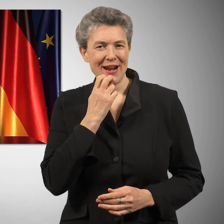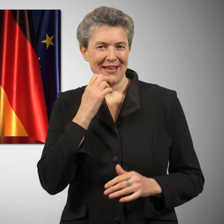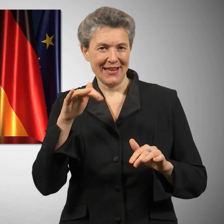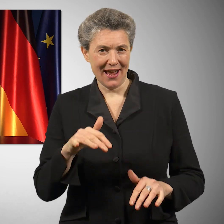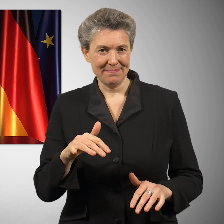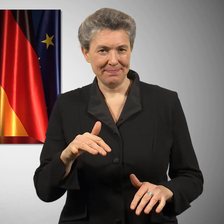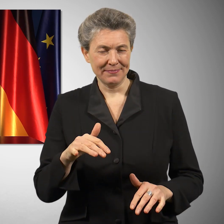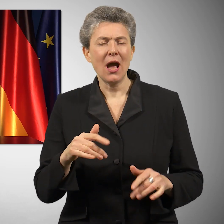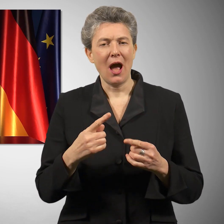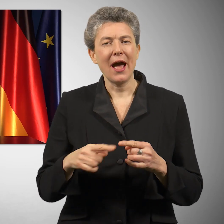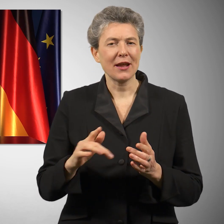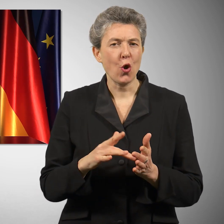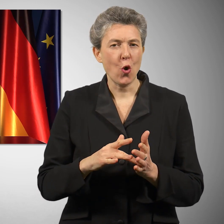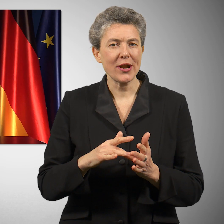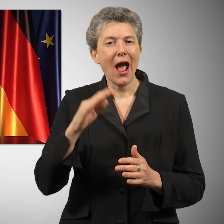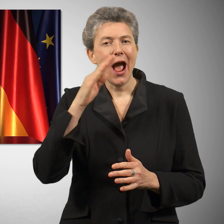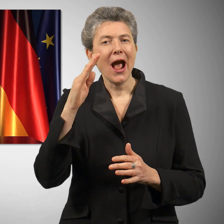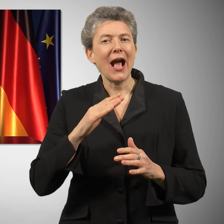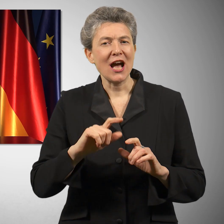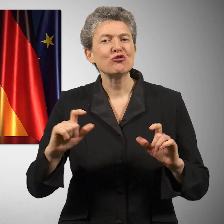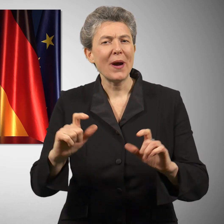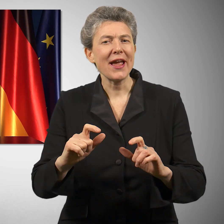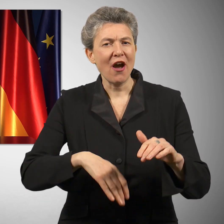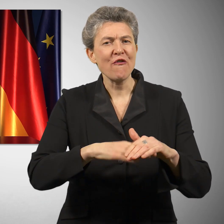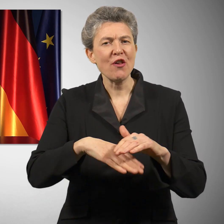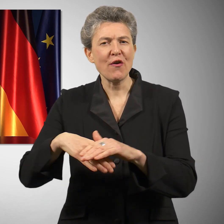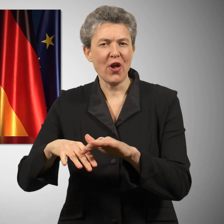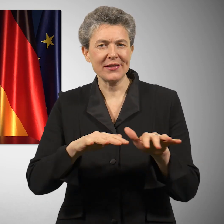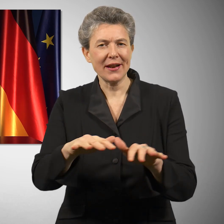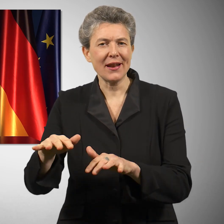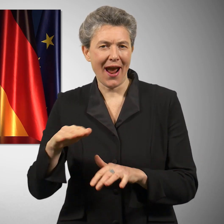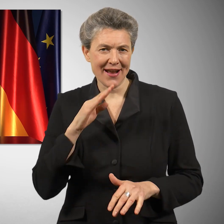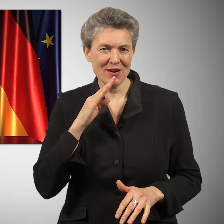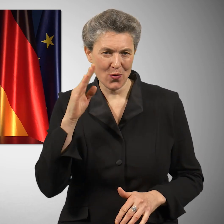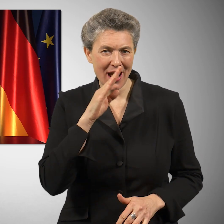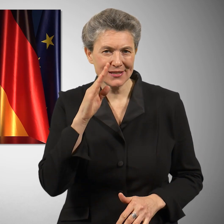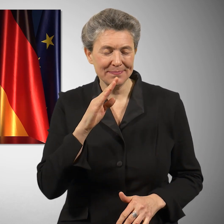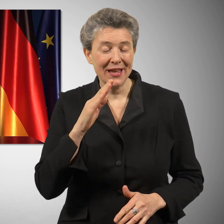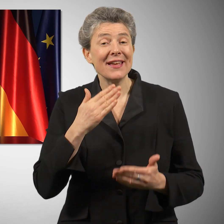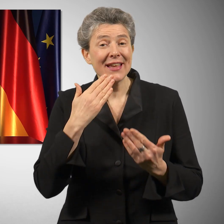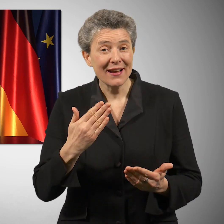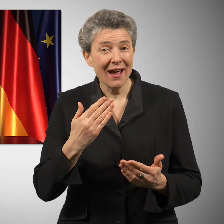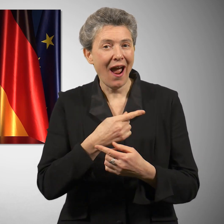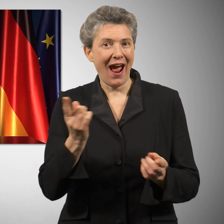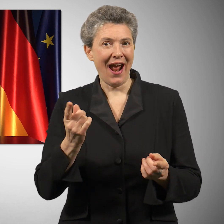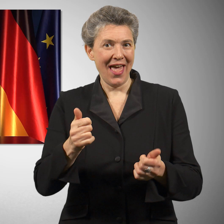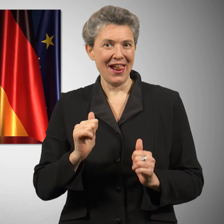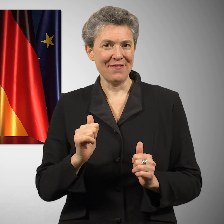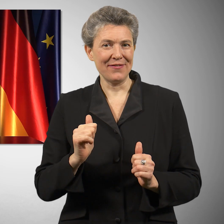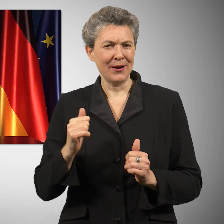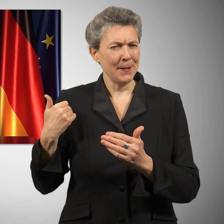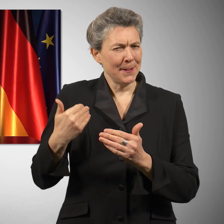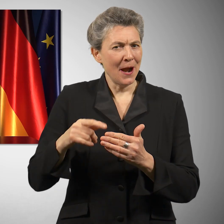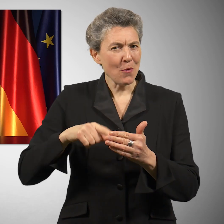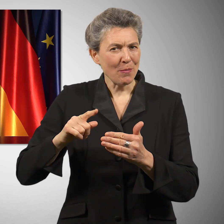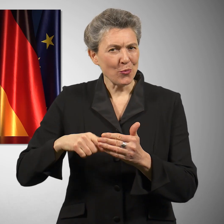Winter. Übrigens auch dank gut gefüllter Gasspeicher und weil wir gemeinsam in den vergangenen Monaten Energie